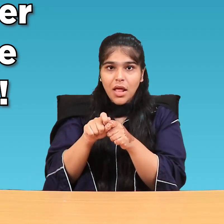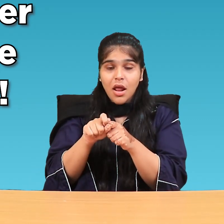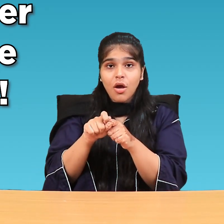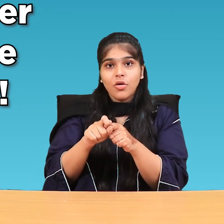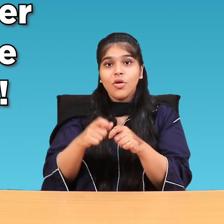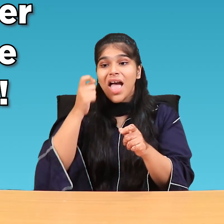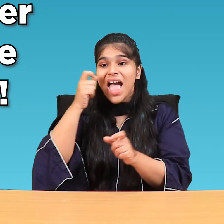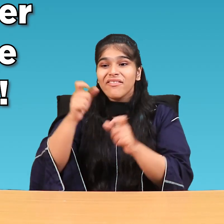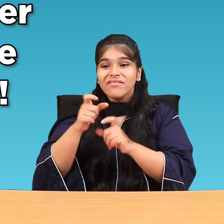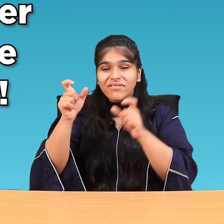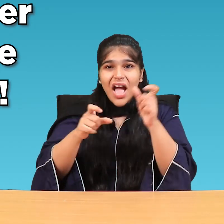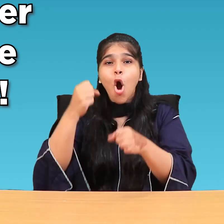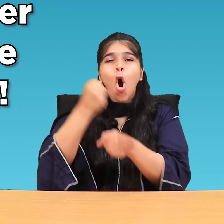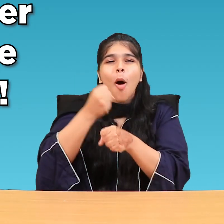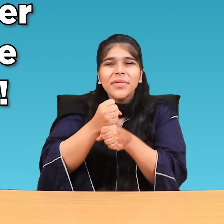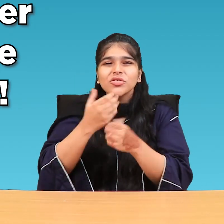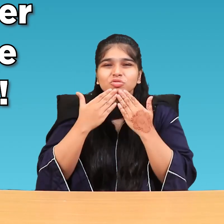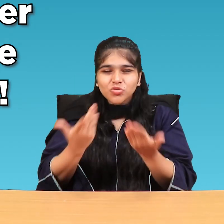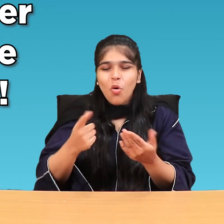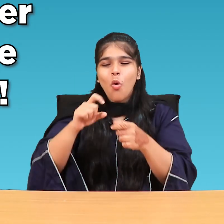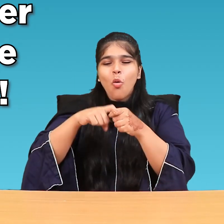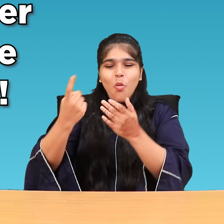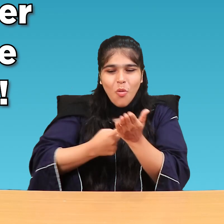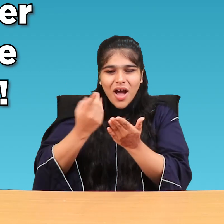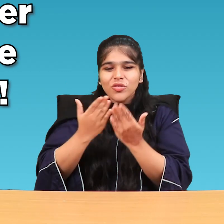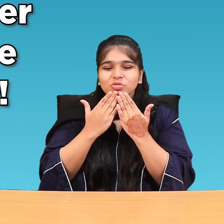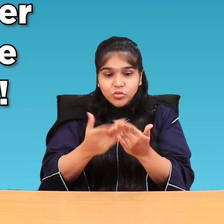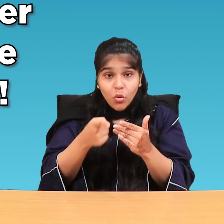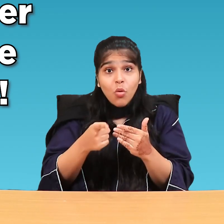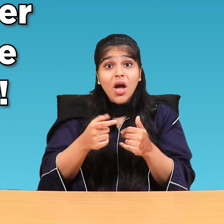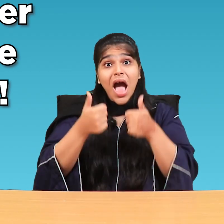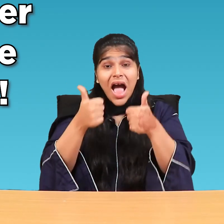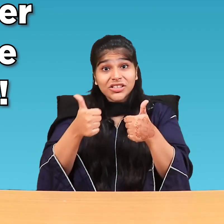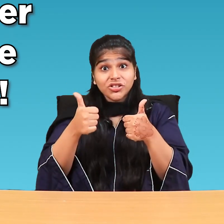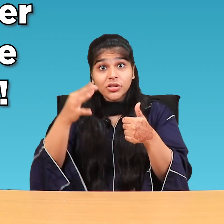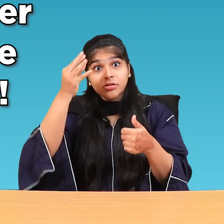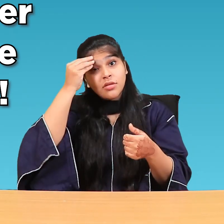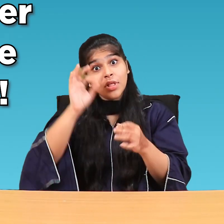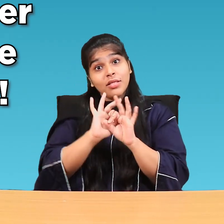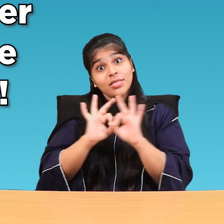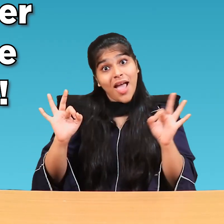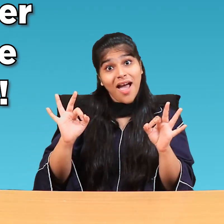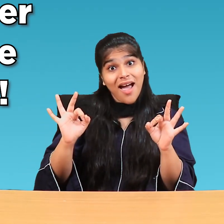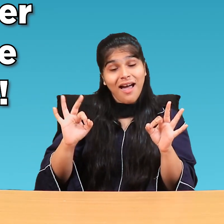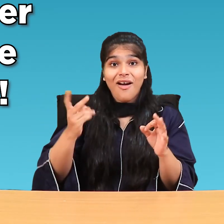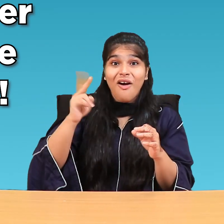पब्लिक स्कूल का बच्चा, गवर्नमेंट स्कूल और मदरसे का बच्चा उसको उसी अच्छी तरीके से समझेगा जिस तरीके से